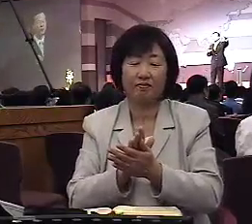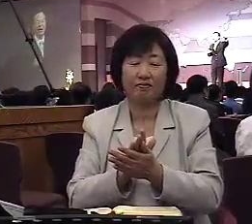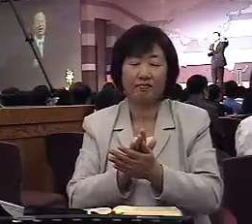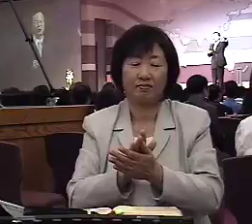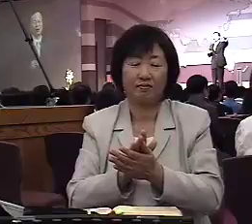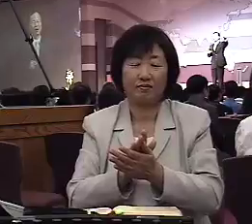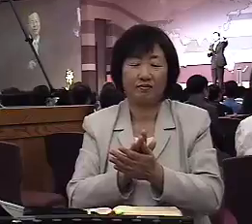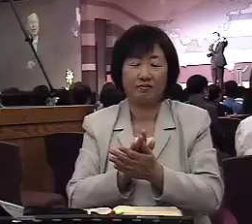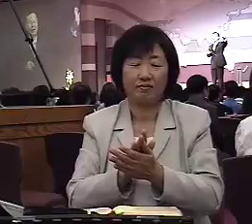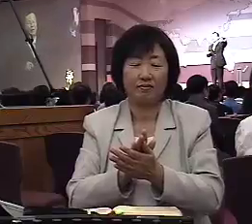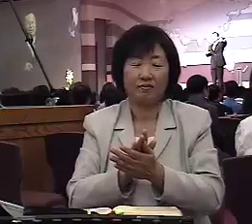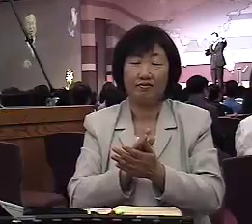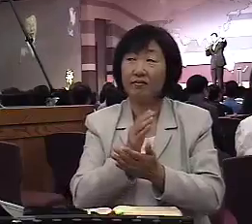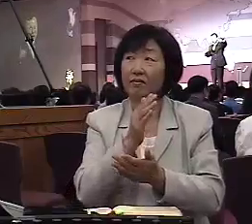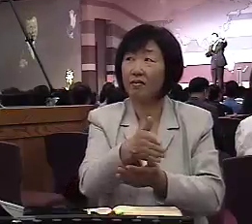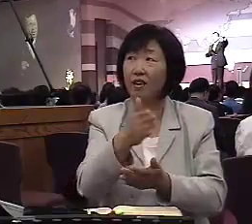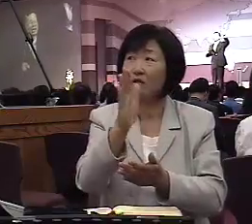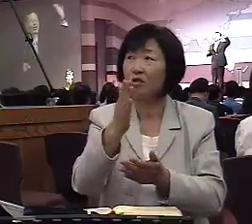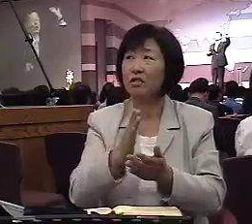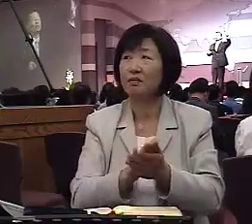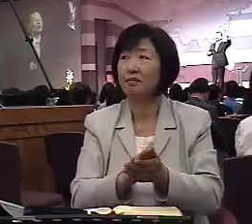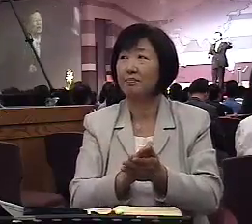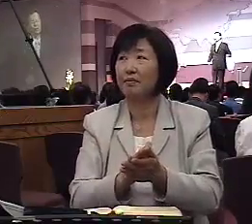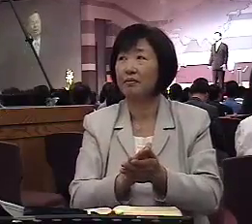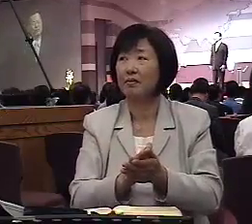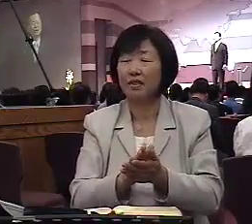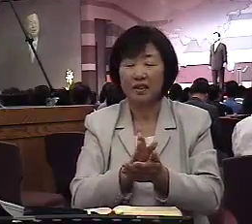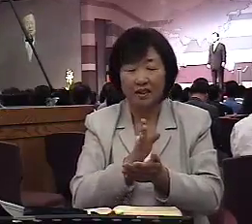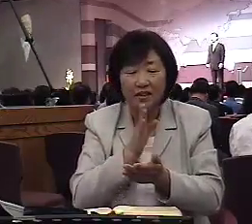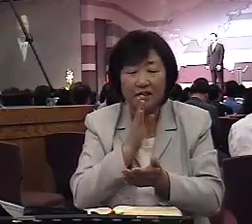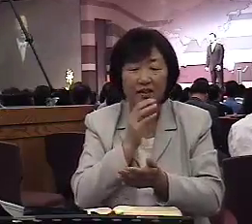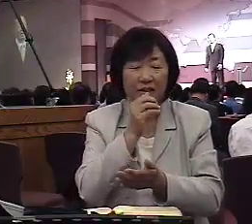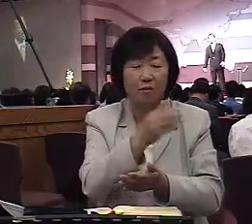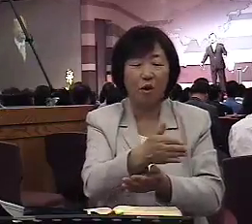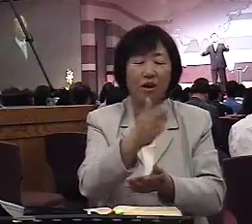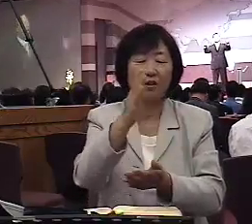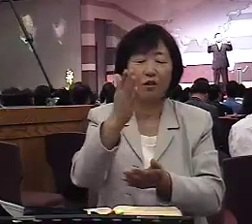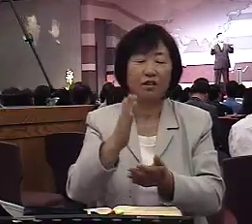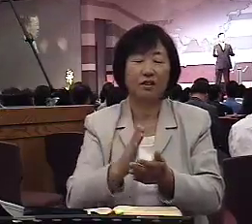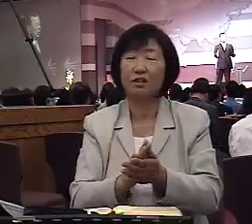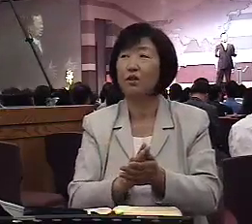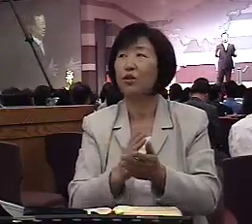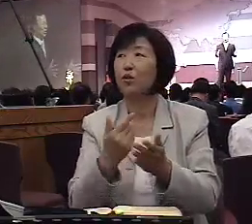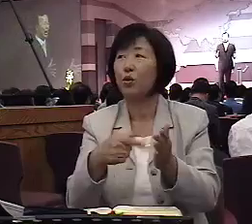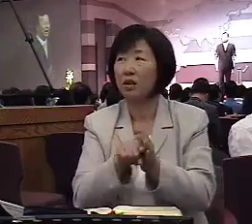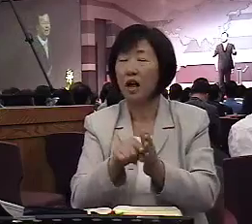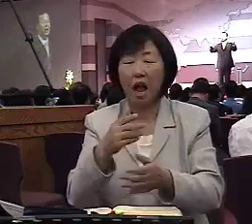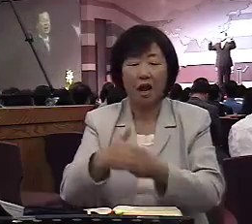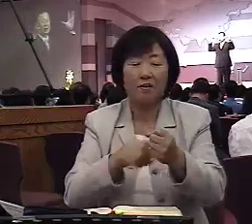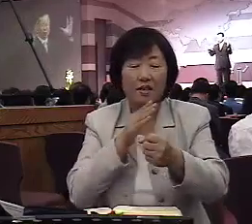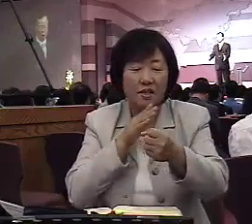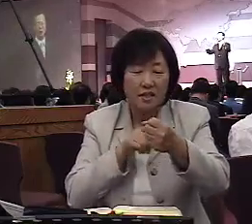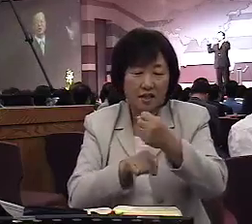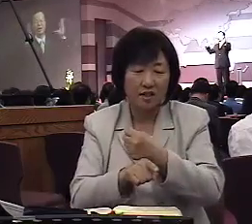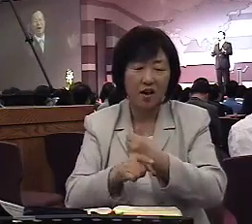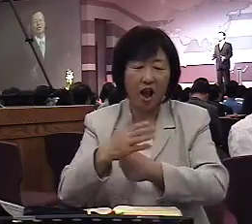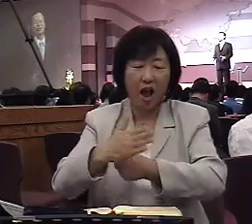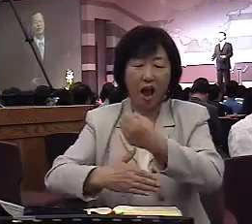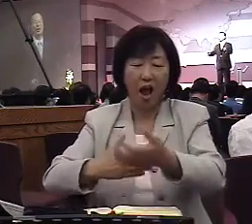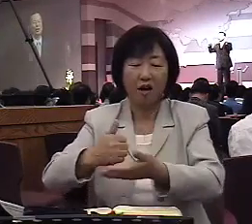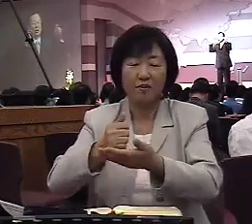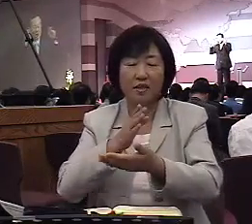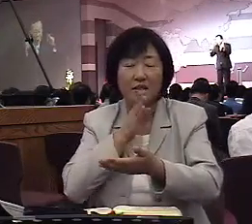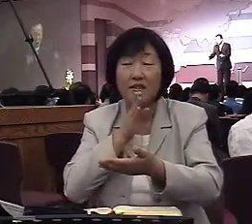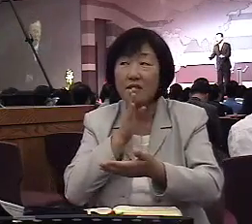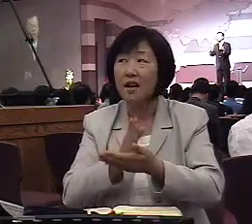진짜의 전문가가 되어야 합니다. 진짜가 전문가가 되기 위해서는 하나님의 진리요, 하나님의 진짜